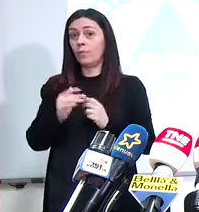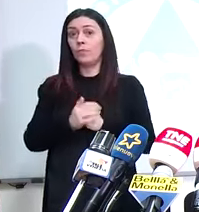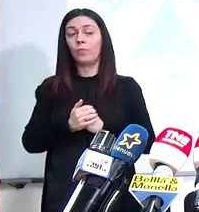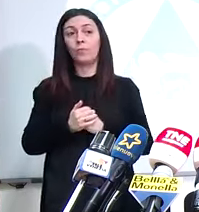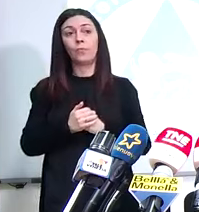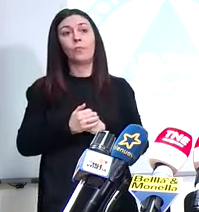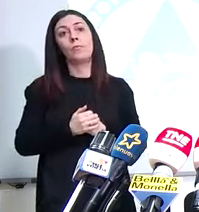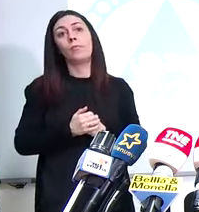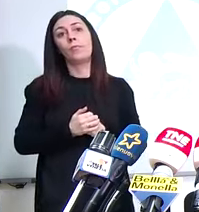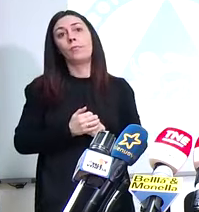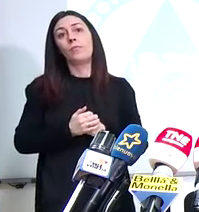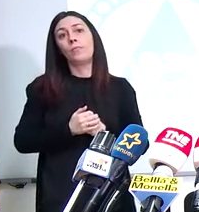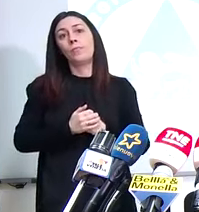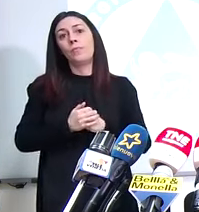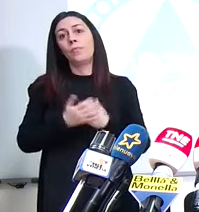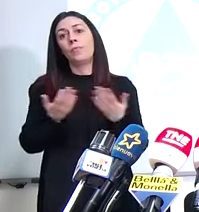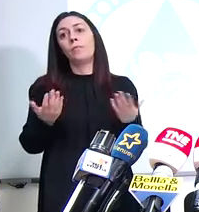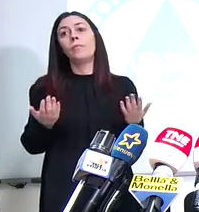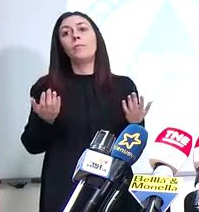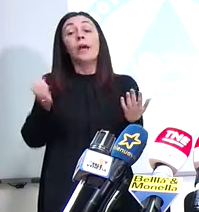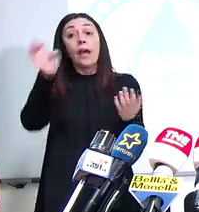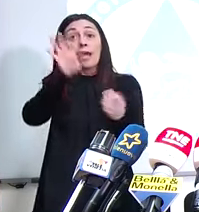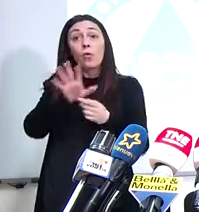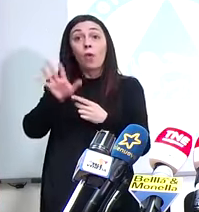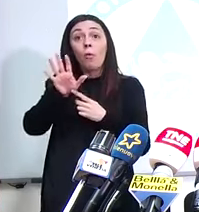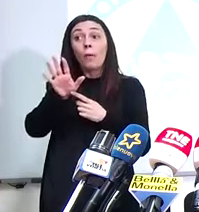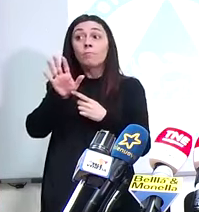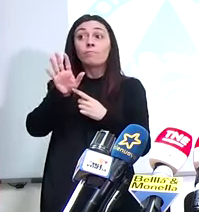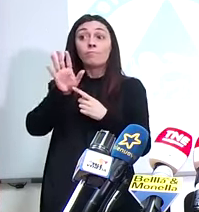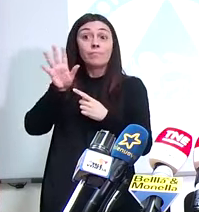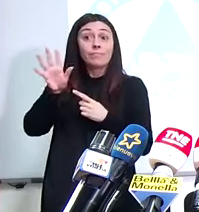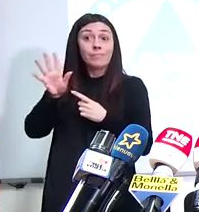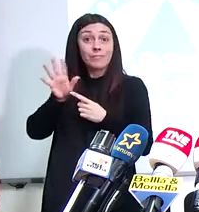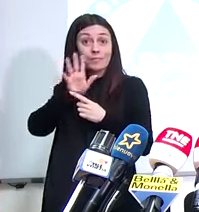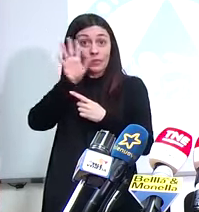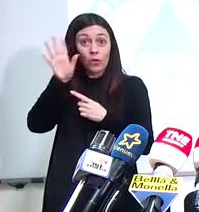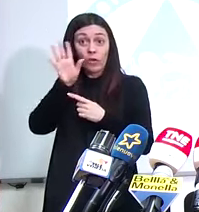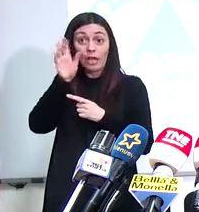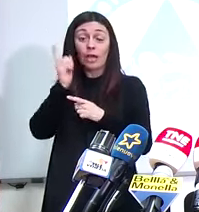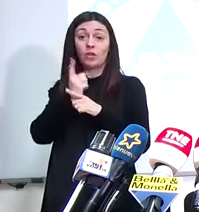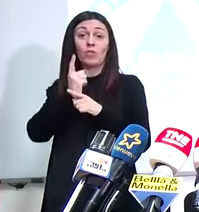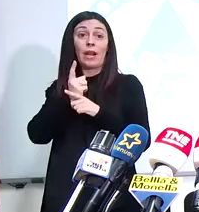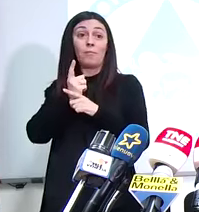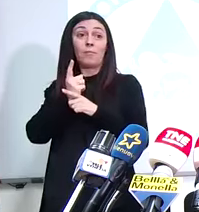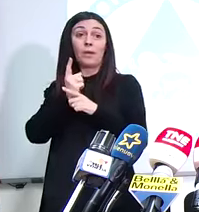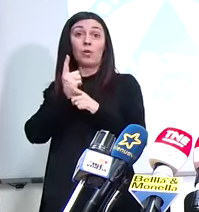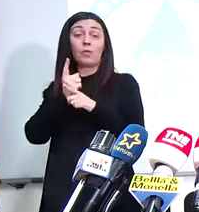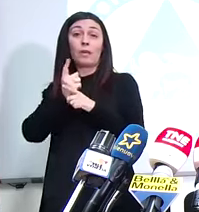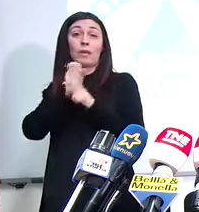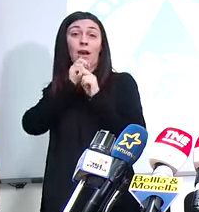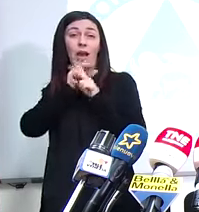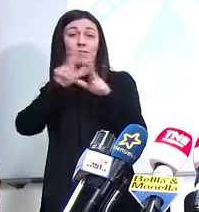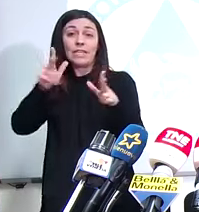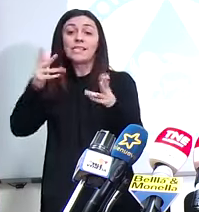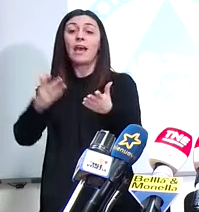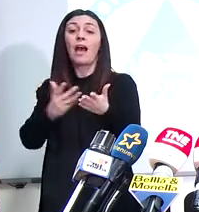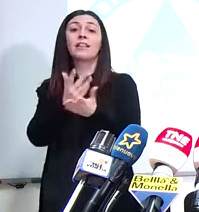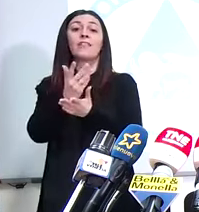tanto la parola l'europa dovrebbe parlare per atti per atti ufficiali nuovo comunicato su un tema così